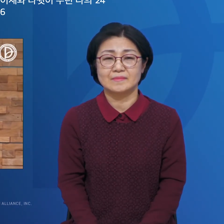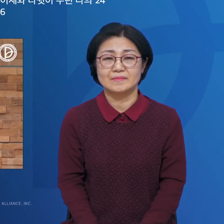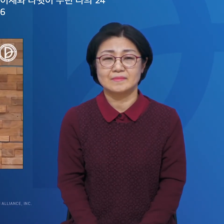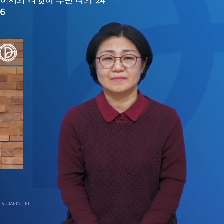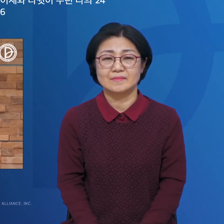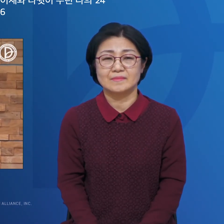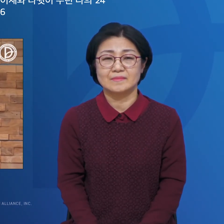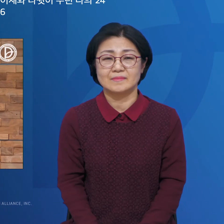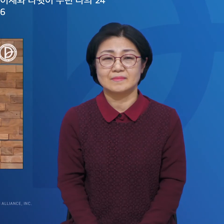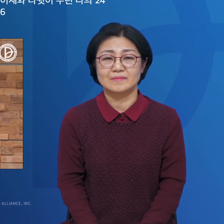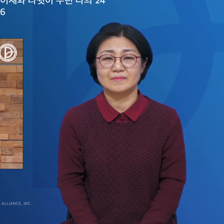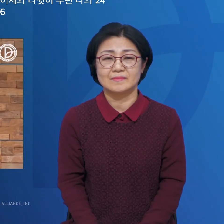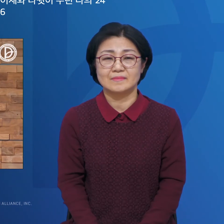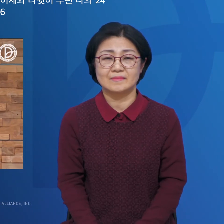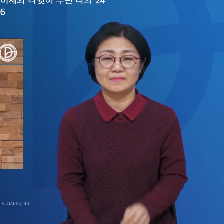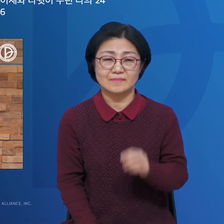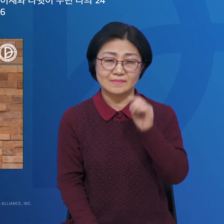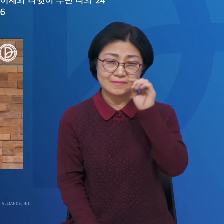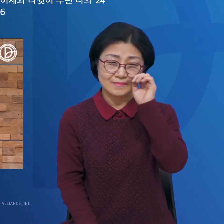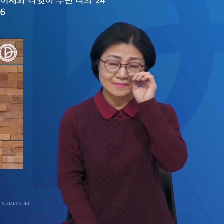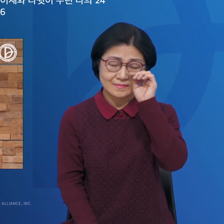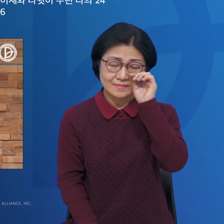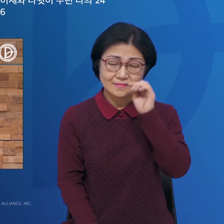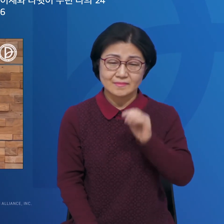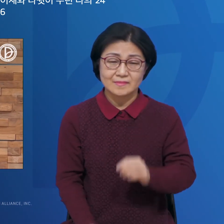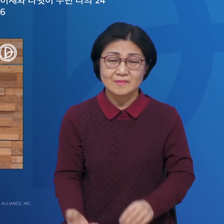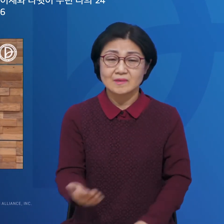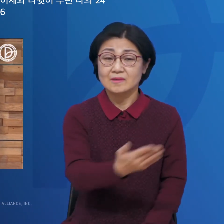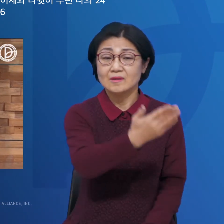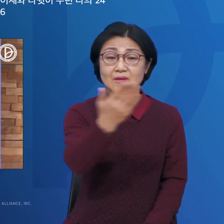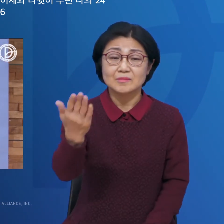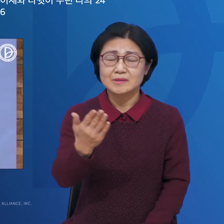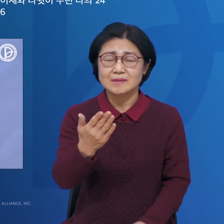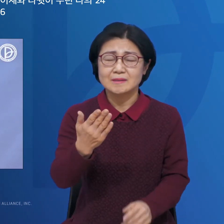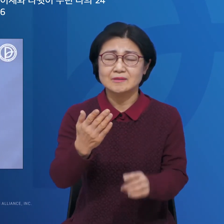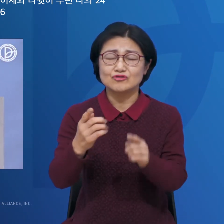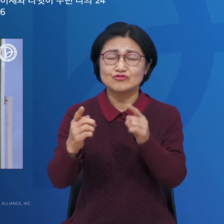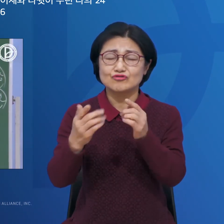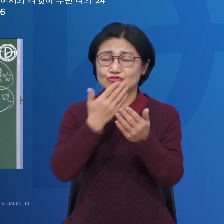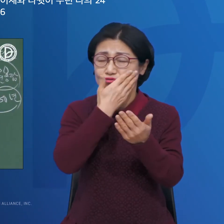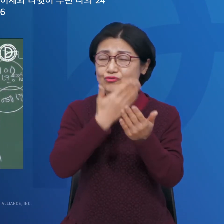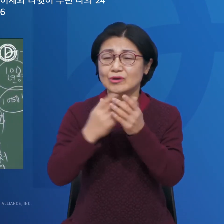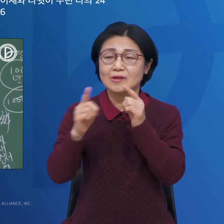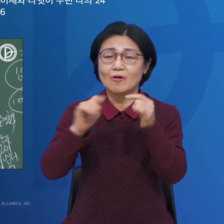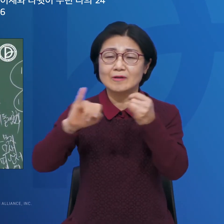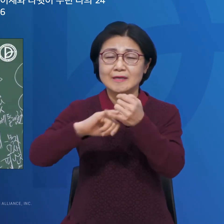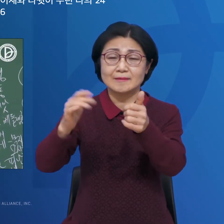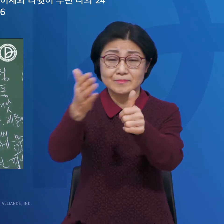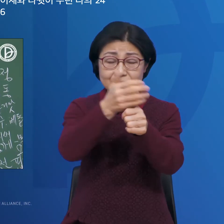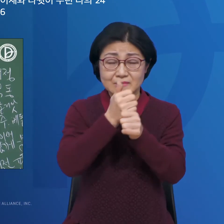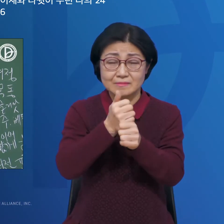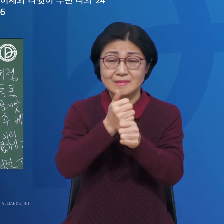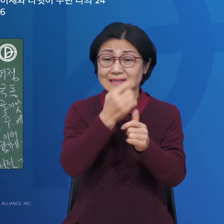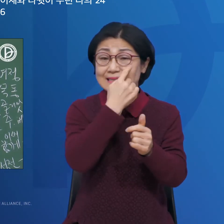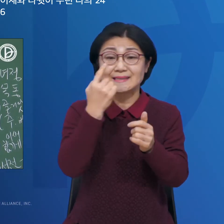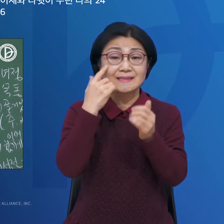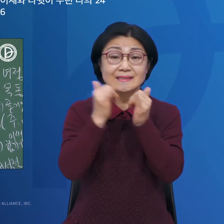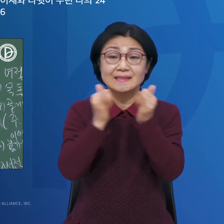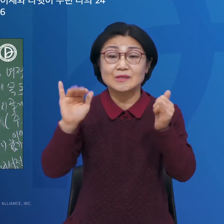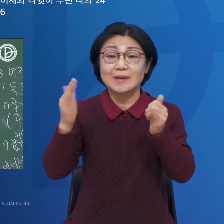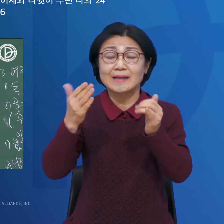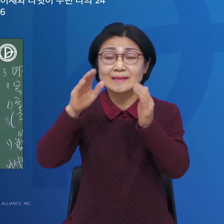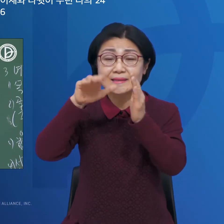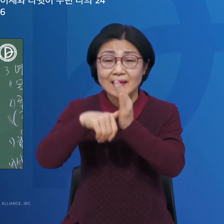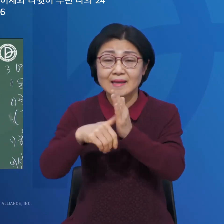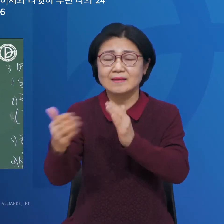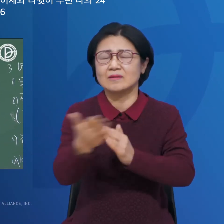땅에 천년 못 살지만은 응답은 천년 응답 와요. And when you hold on to these answers and you stand as 그렇죠. a witness, you might not be able to live for 1,000 years,